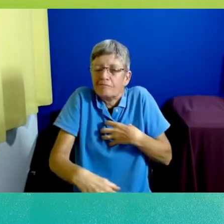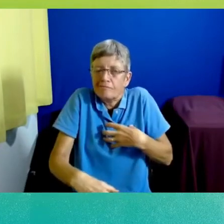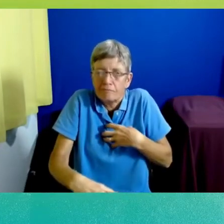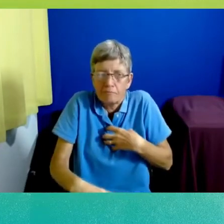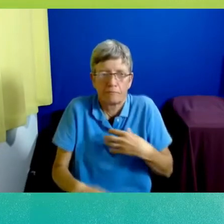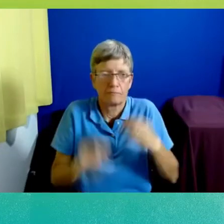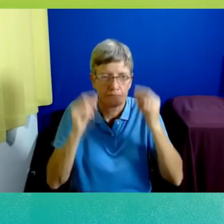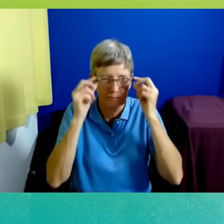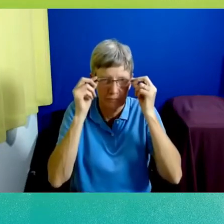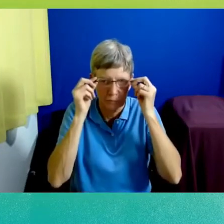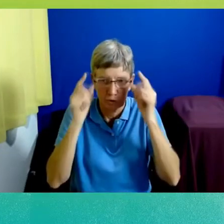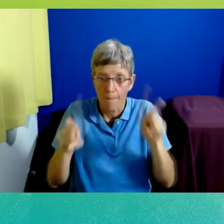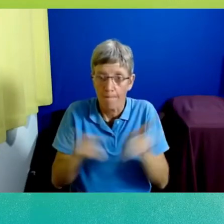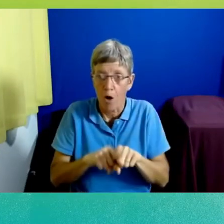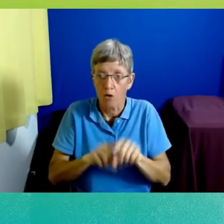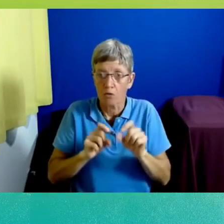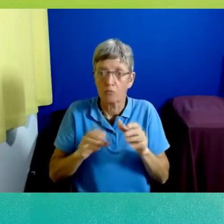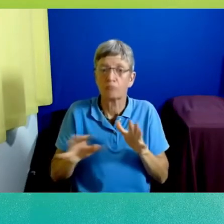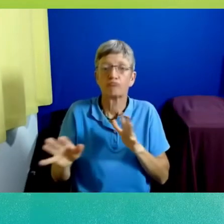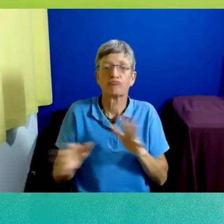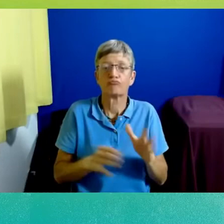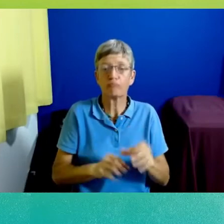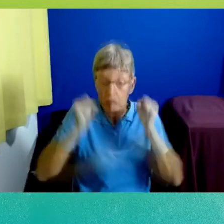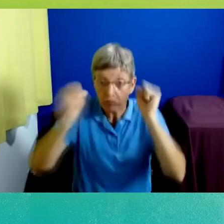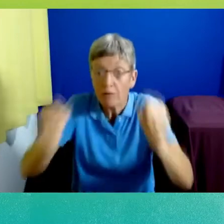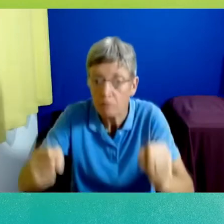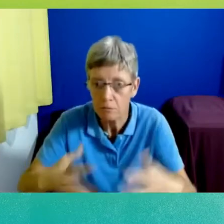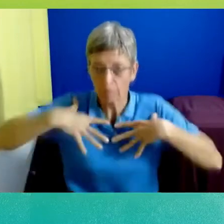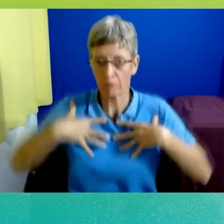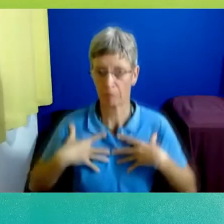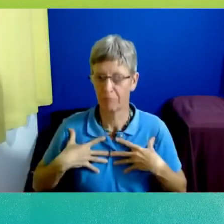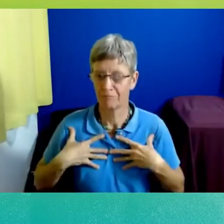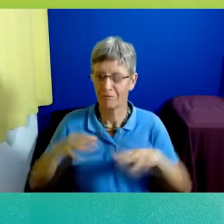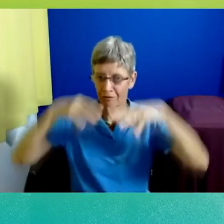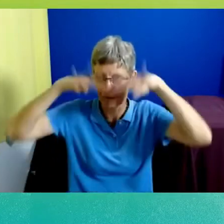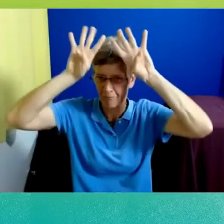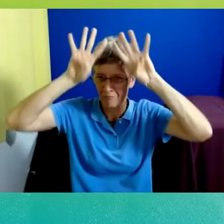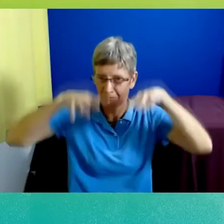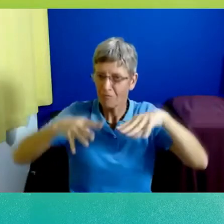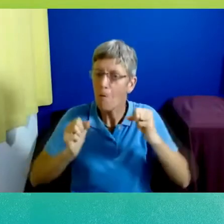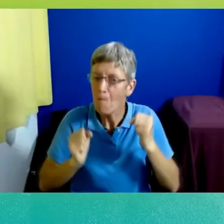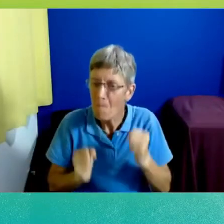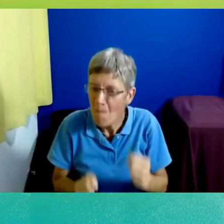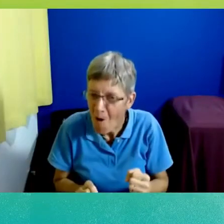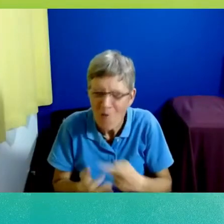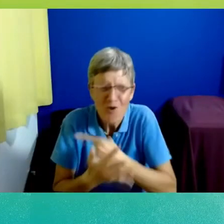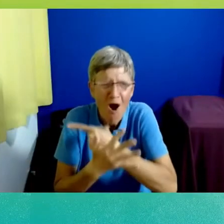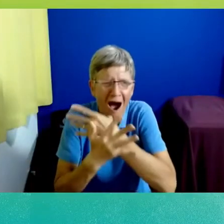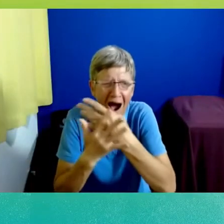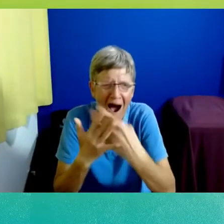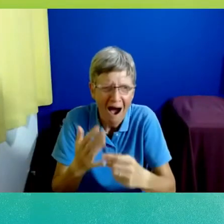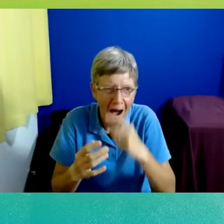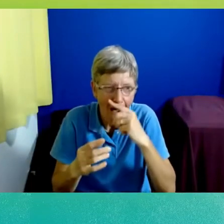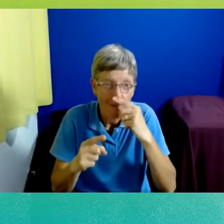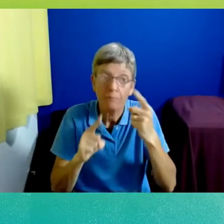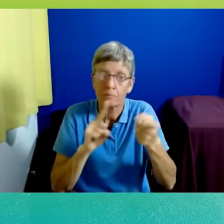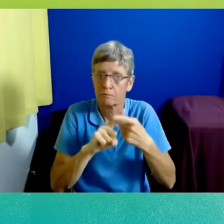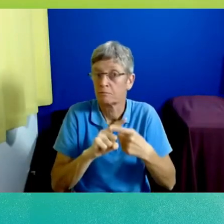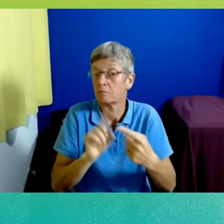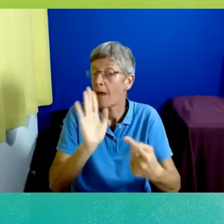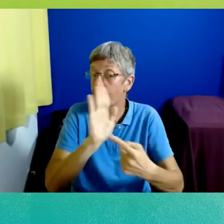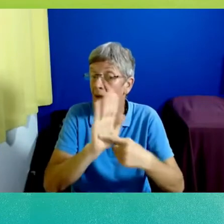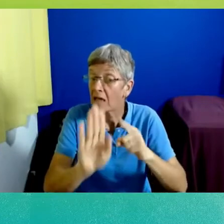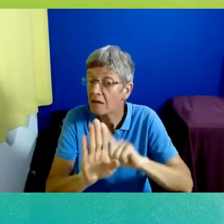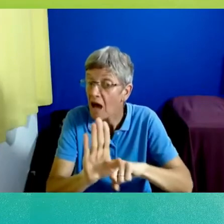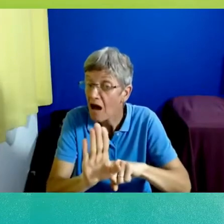bastante emoção, para que a pessoa consiga sentir, né, o que você está querendo ali demonstrar. Ela vai assustar, ela vai... O